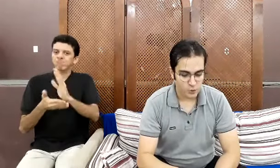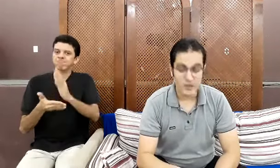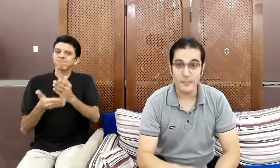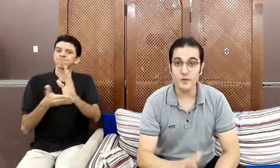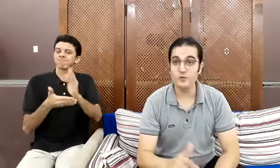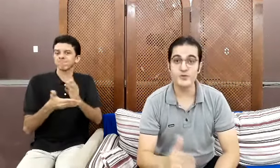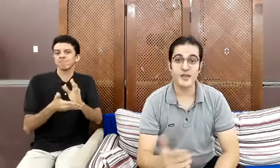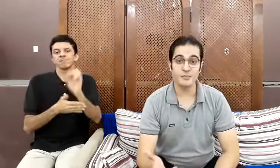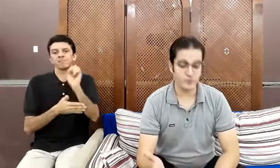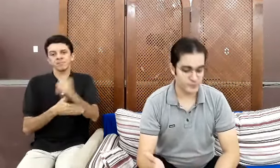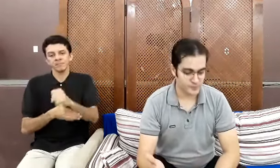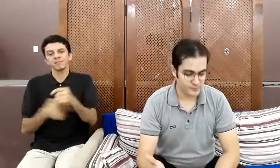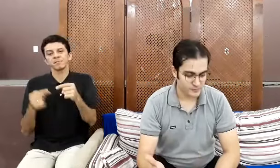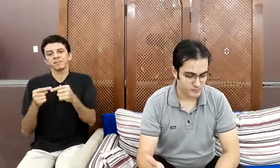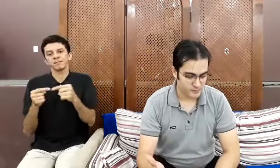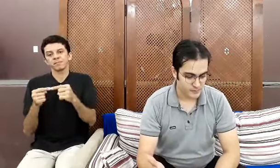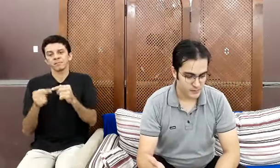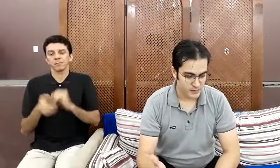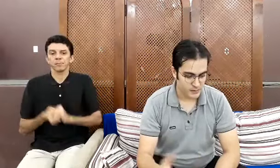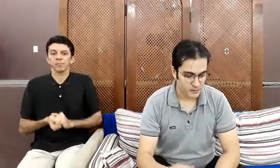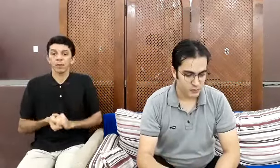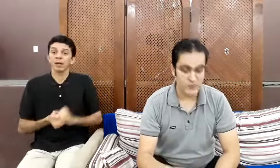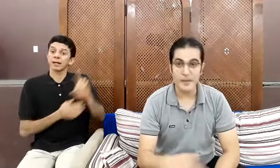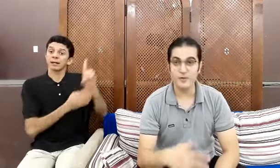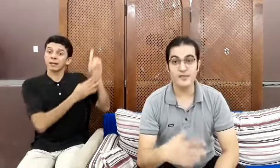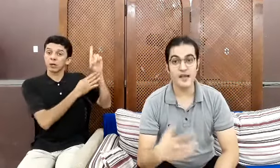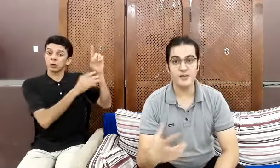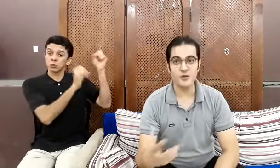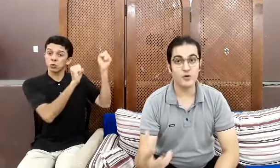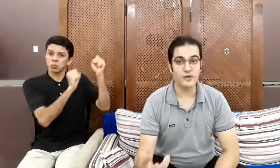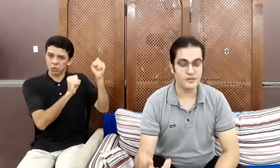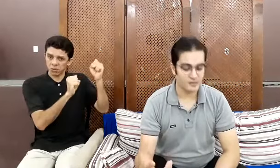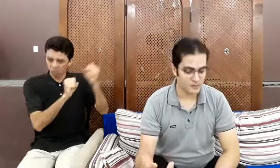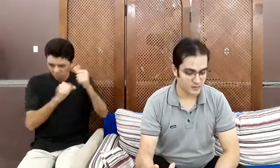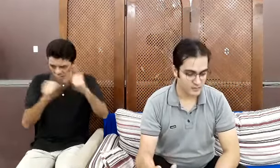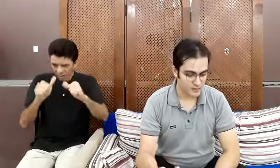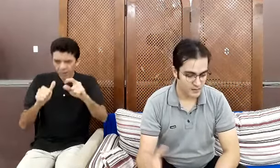no tamanho dos templos, no tamanho das religiões,